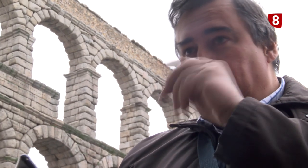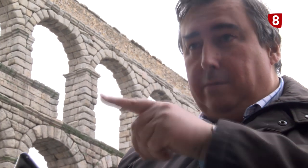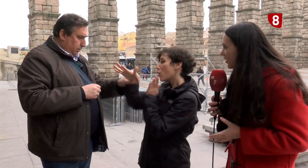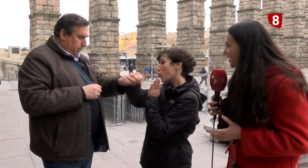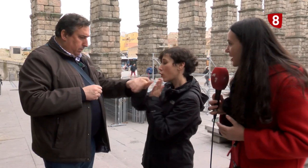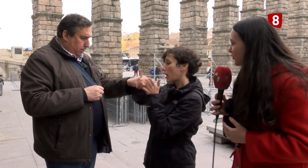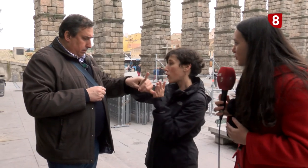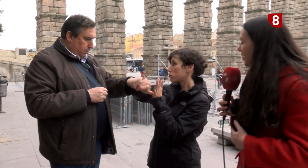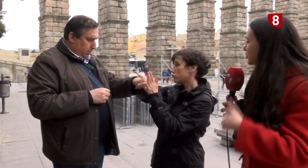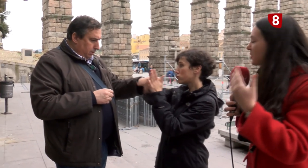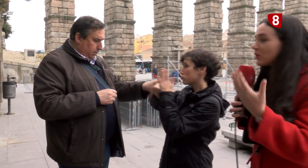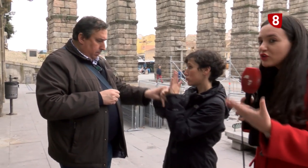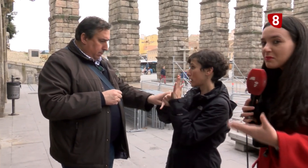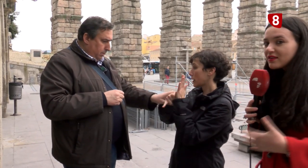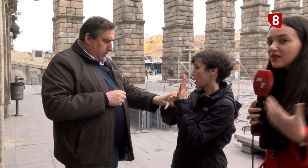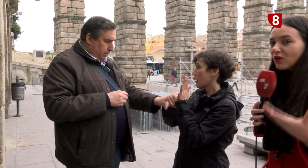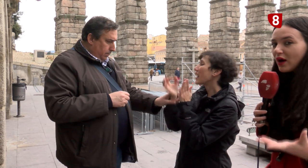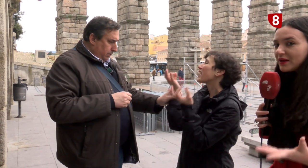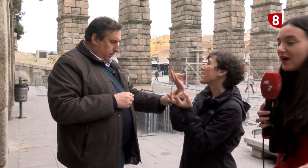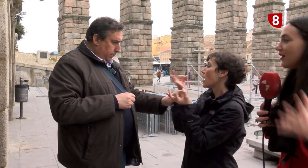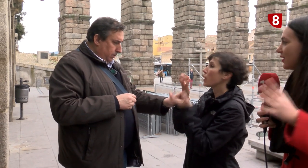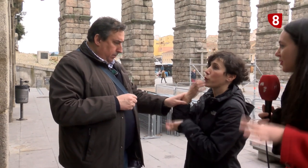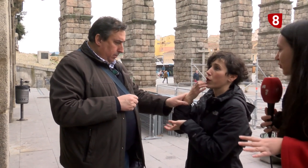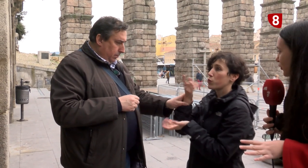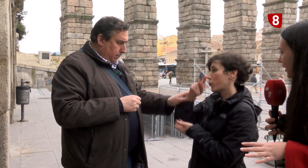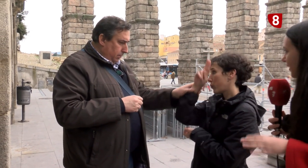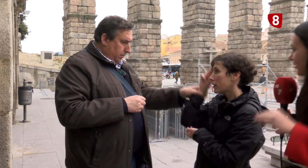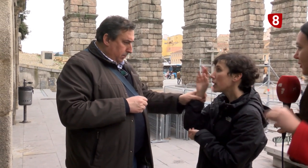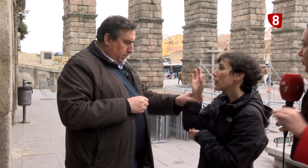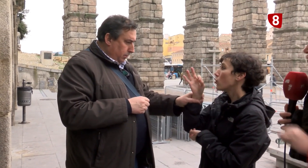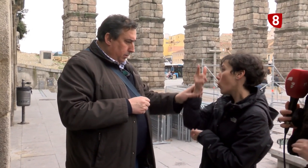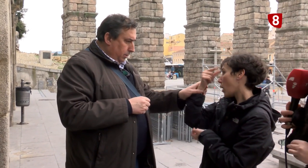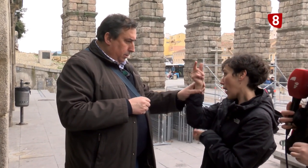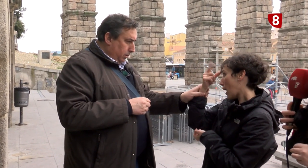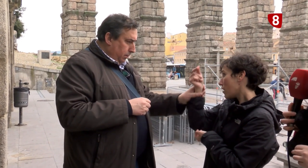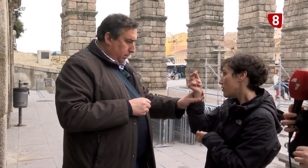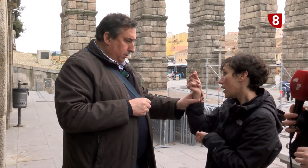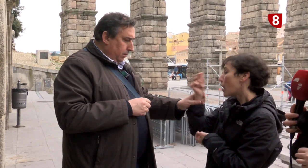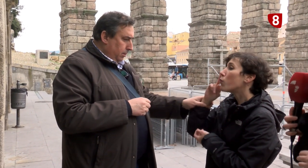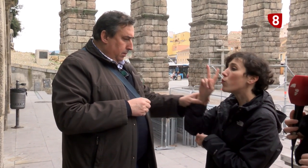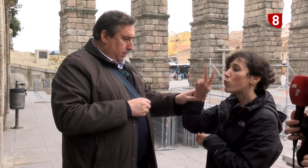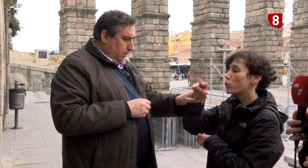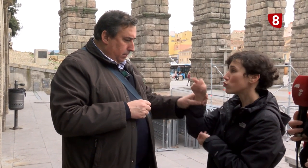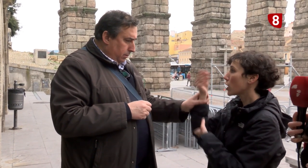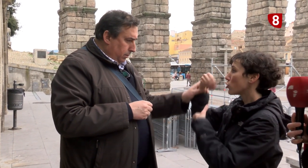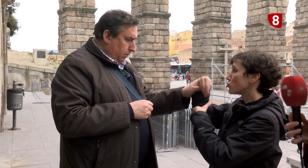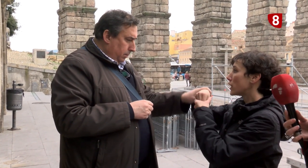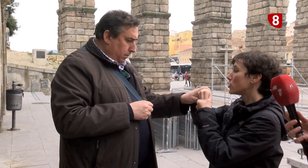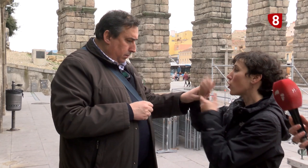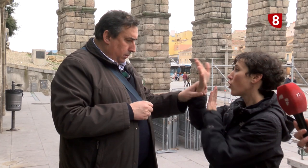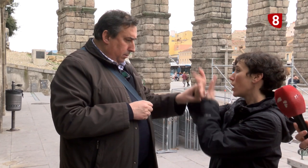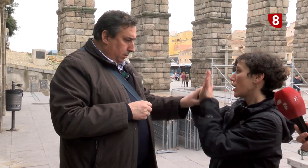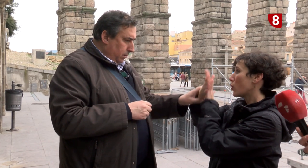también puedo acceder a ellos por ejemplo si me encuentro en madrid o ávila puedo saber que museos o monumentos encuentro en